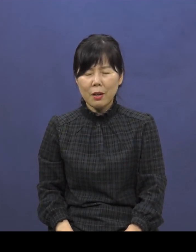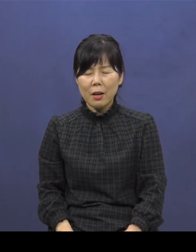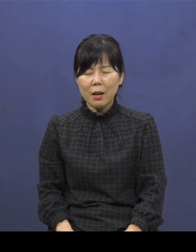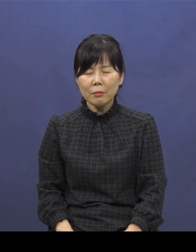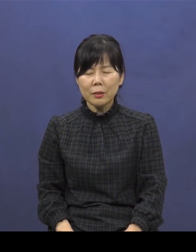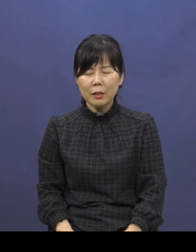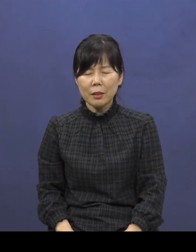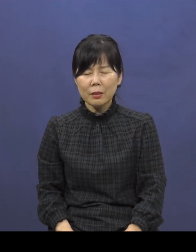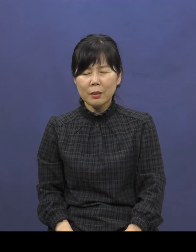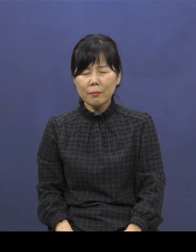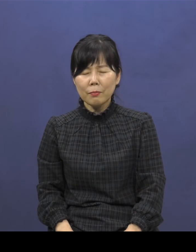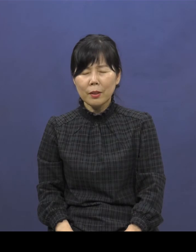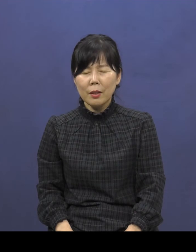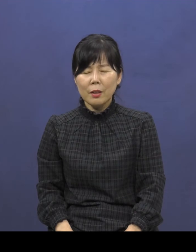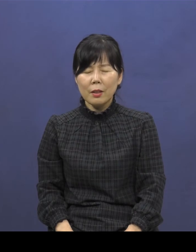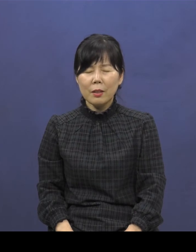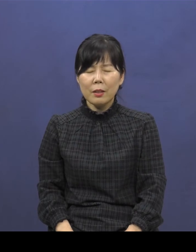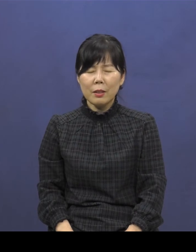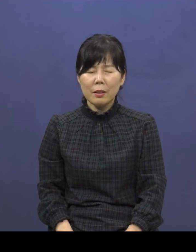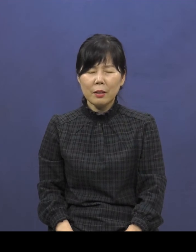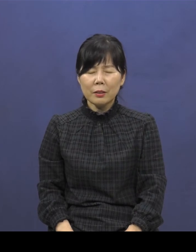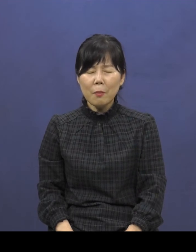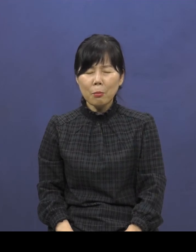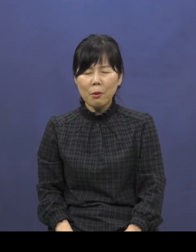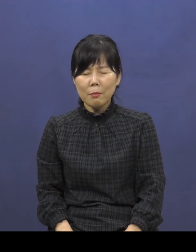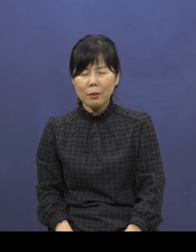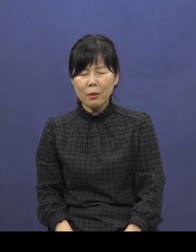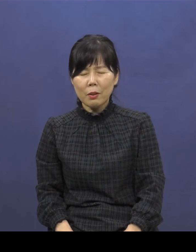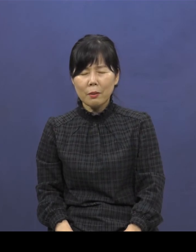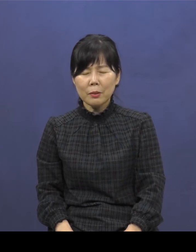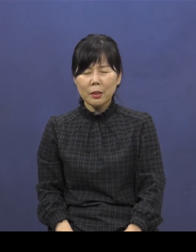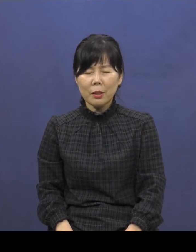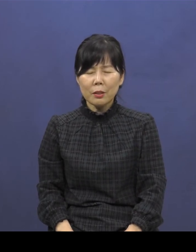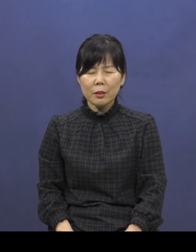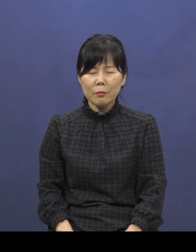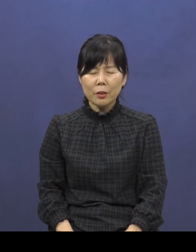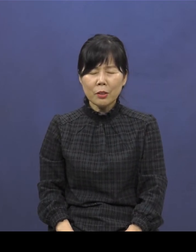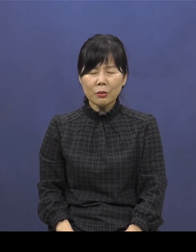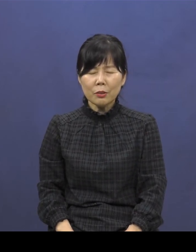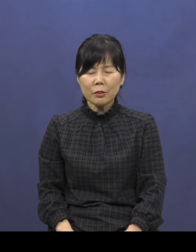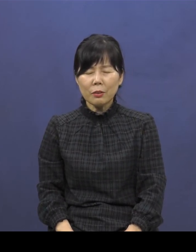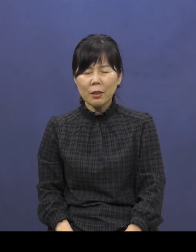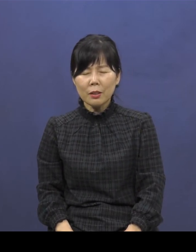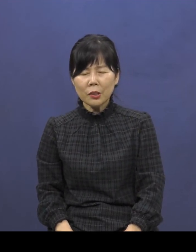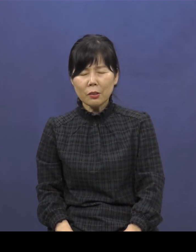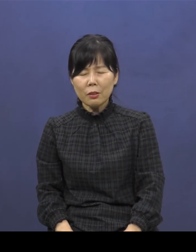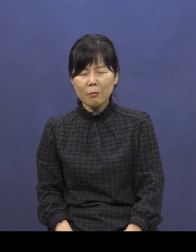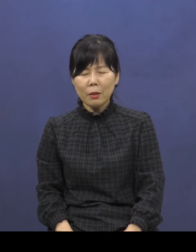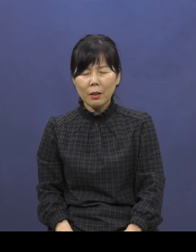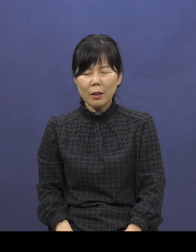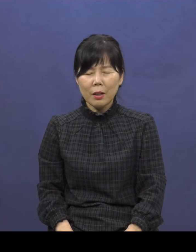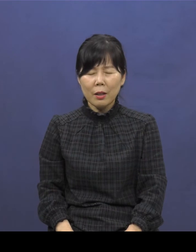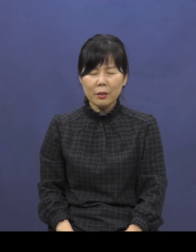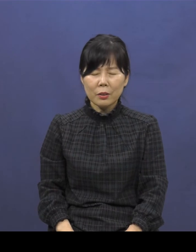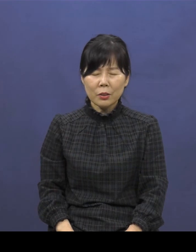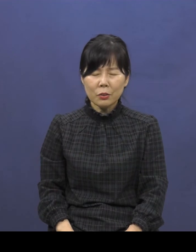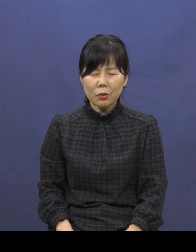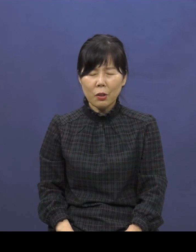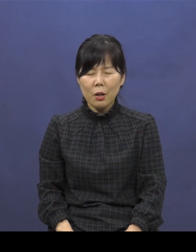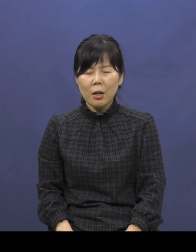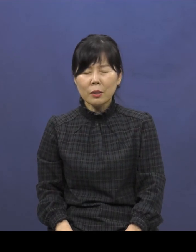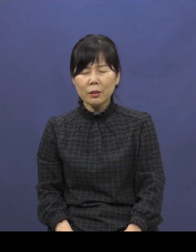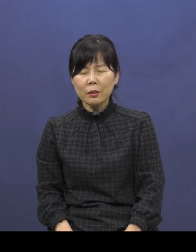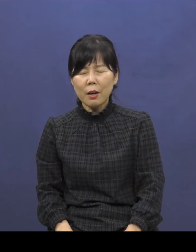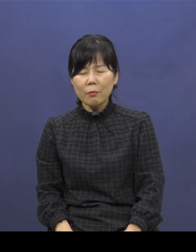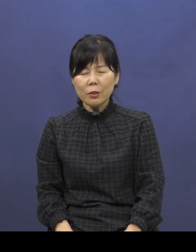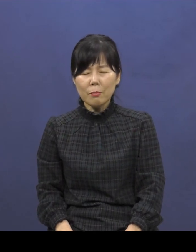너무 많고 이것 때문에 정말 힘든 가운데 있는데 아버지 하나님, 정말 하나님 예수의 신앙 부활신앙 아버지